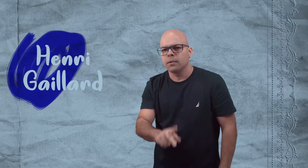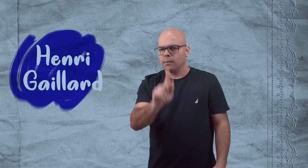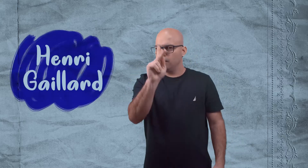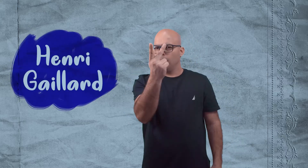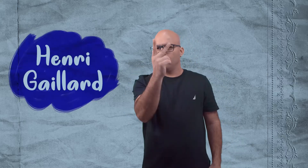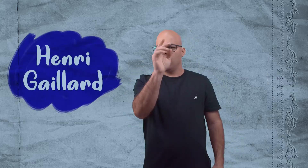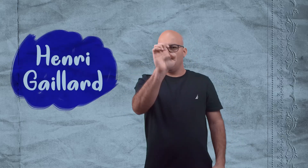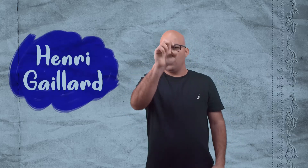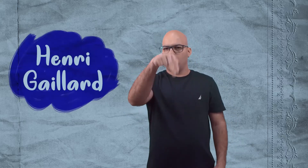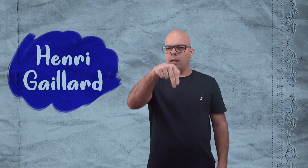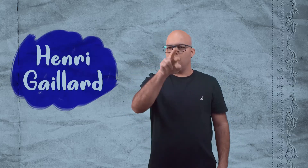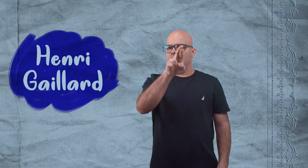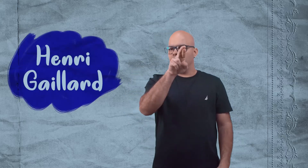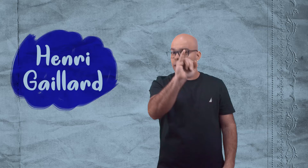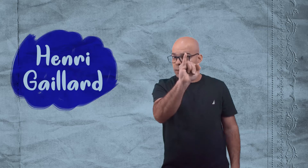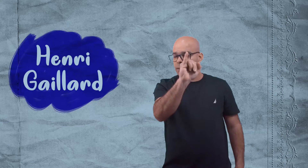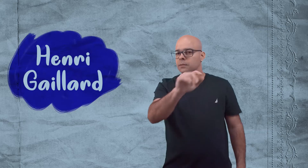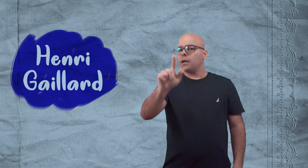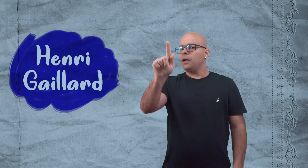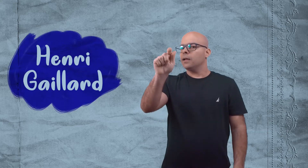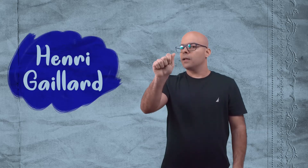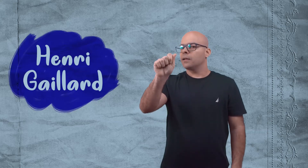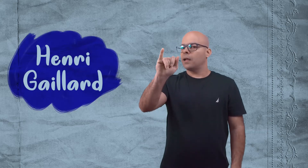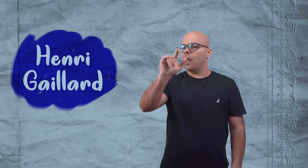Seu nome era Henri Gaillard.